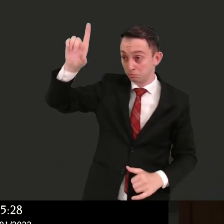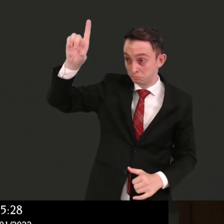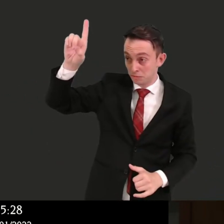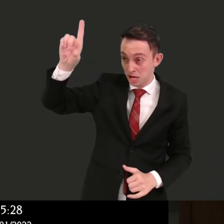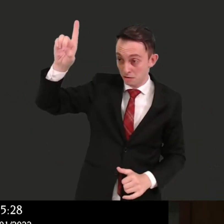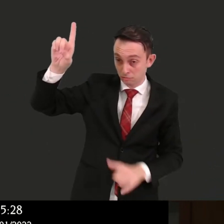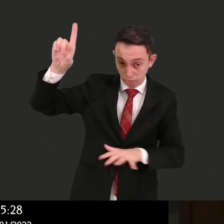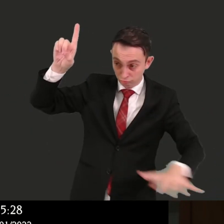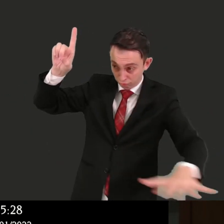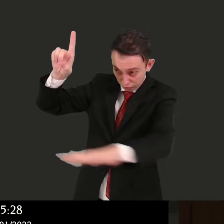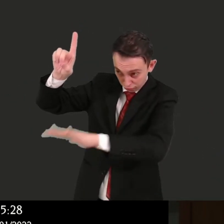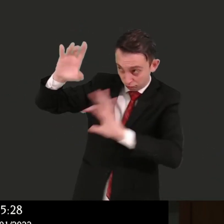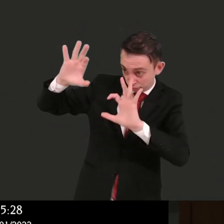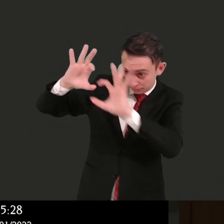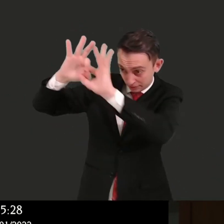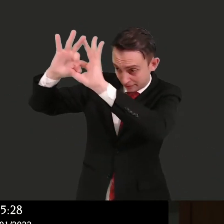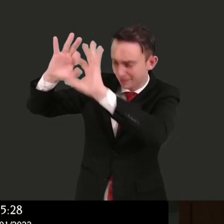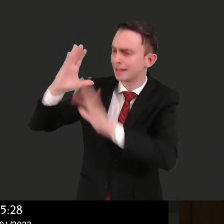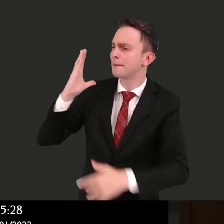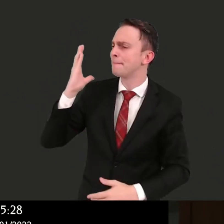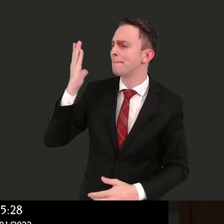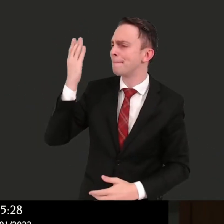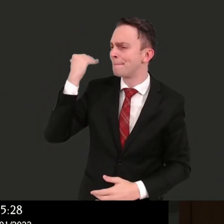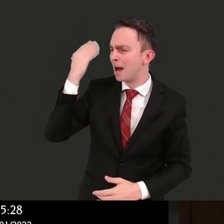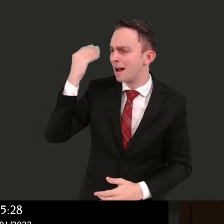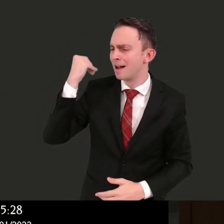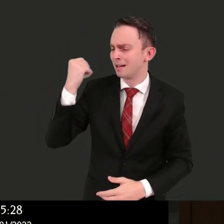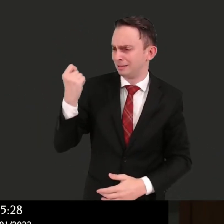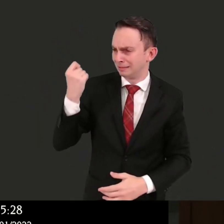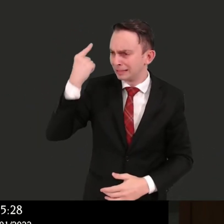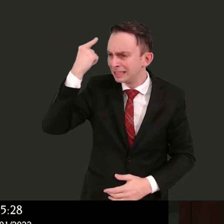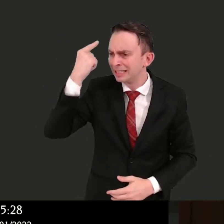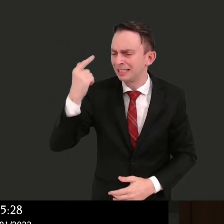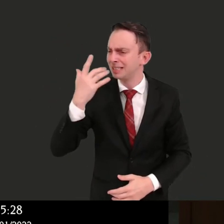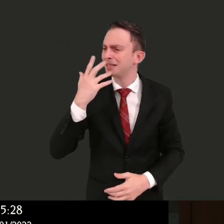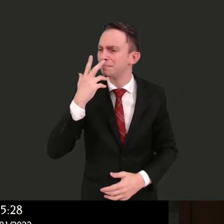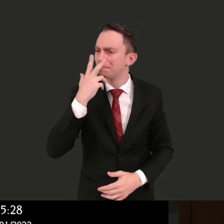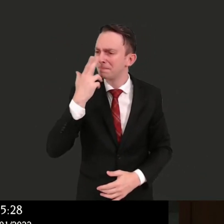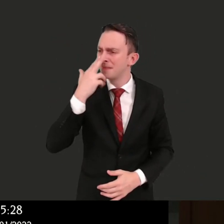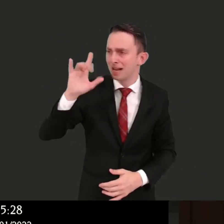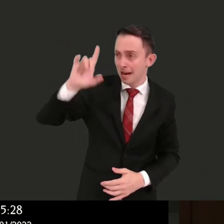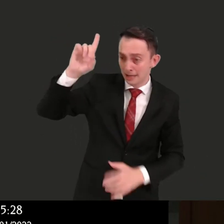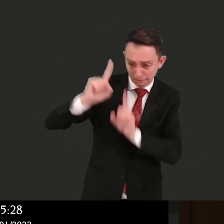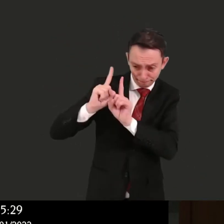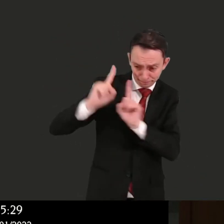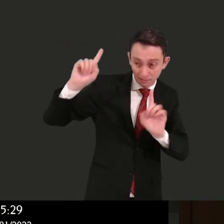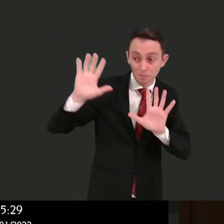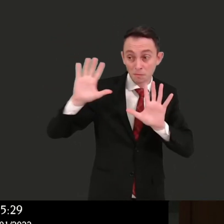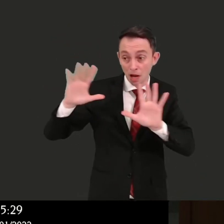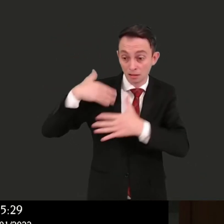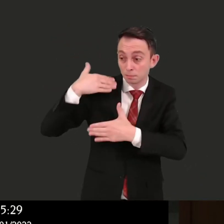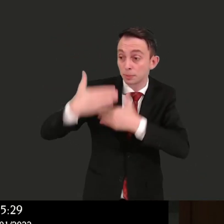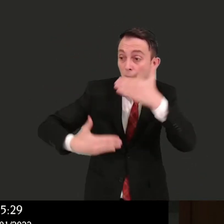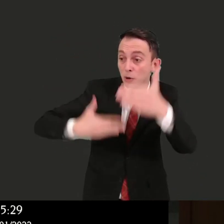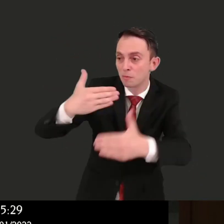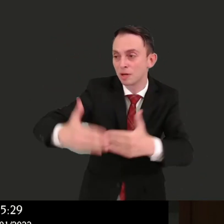eres estranhos e inimigos do entendimento pelas vossas obras más, agora, contudo, vos reconciliou no corpo da